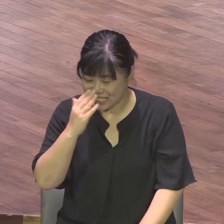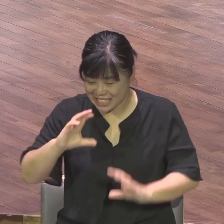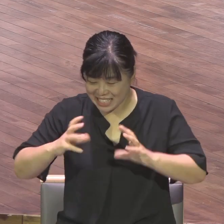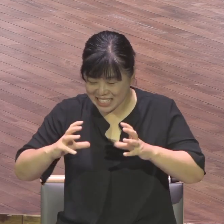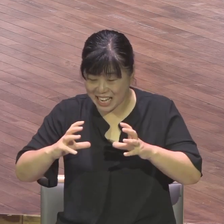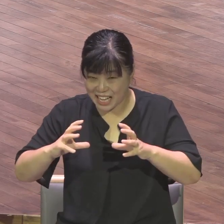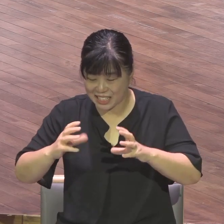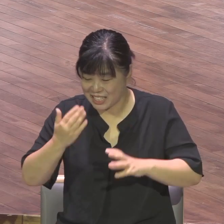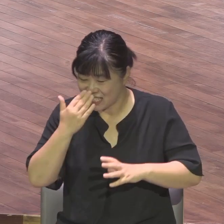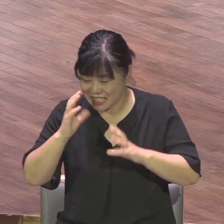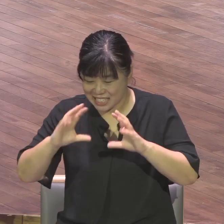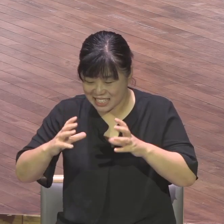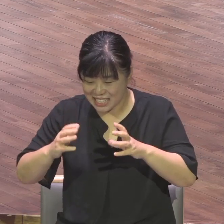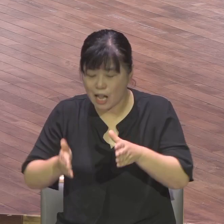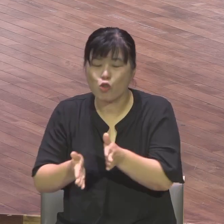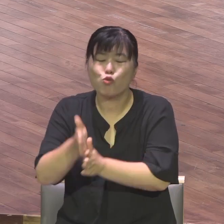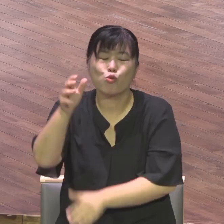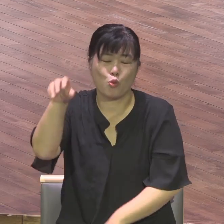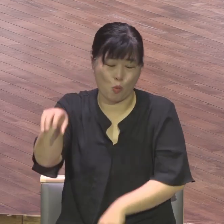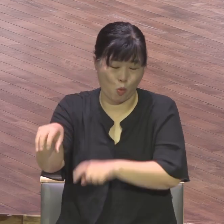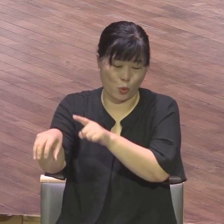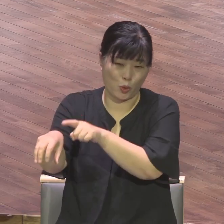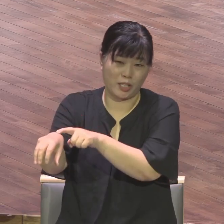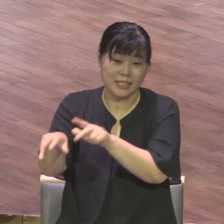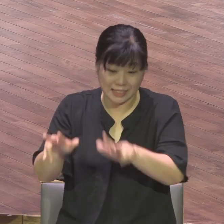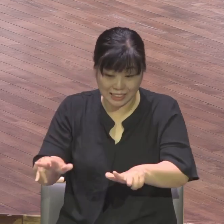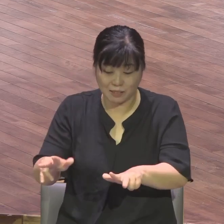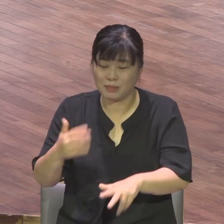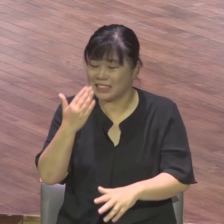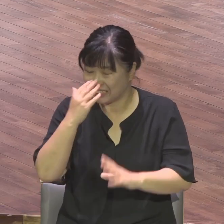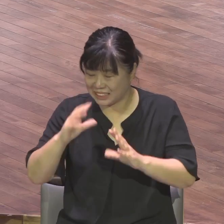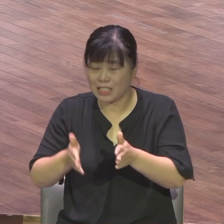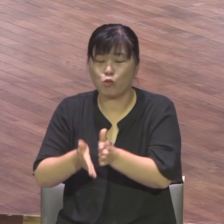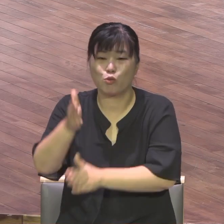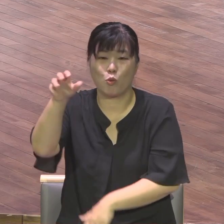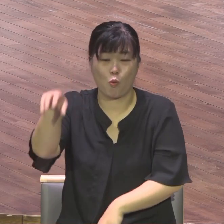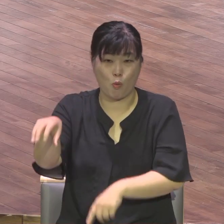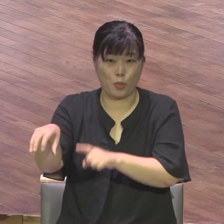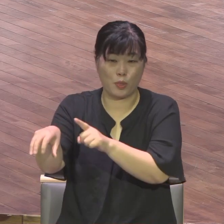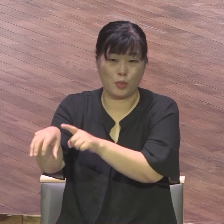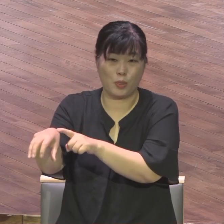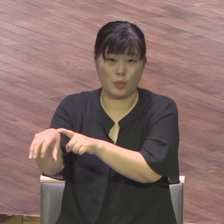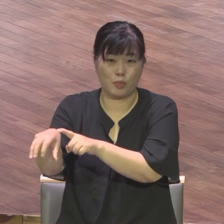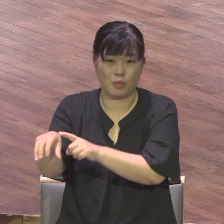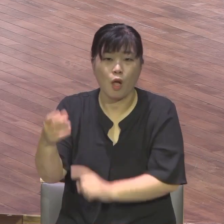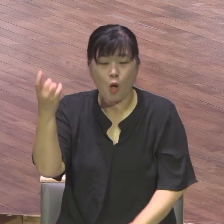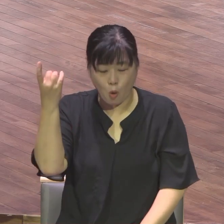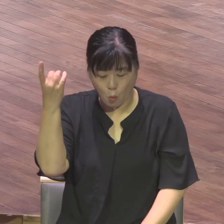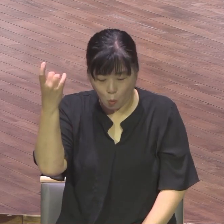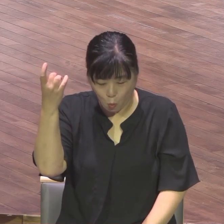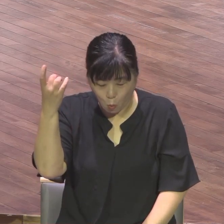수도예요. 이스라엘 수도입니다. 이 자리가. 근데 헌법상 수도는 예루살렘이에요.